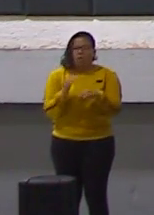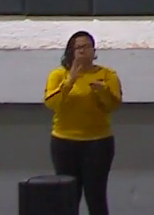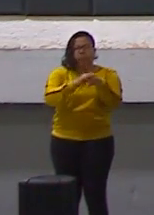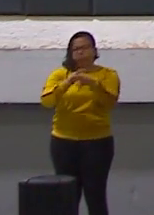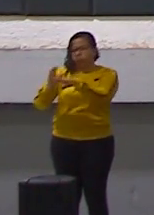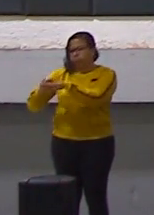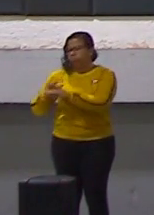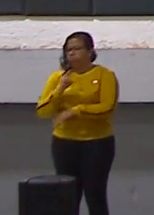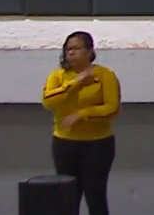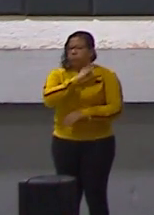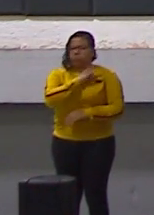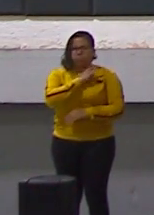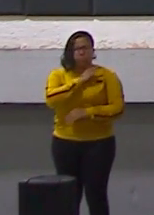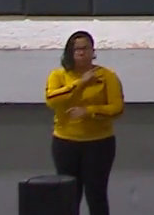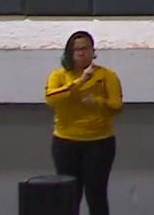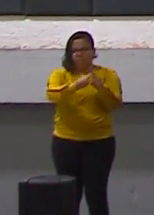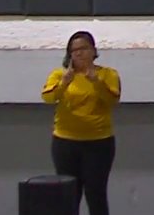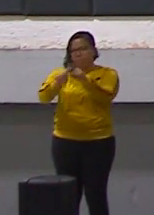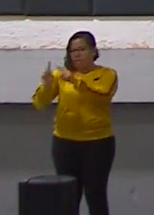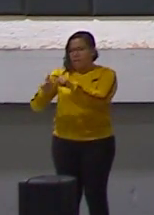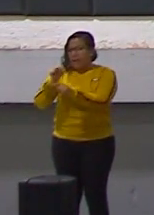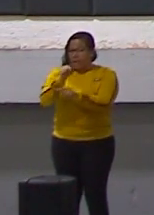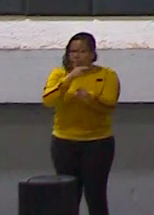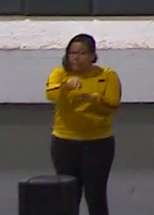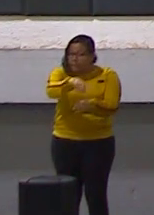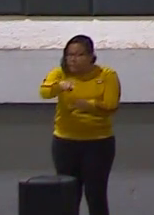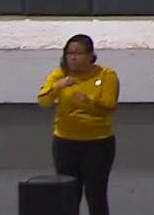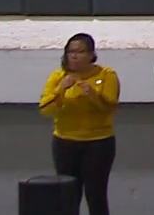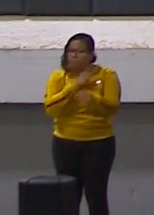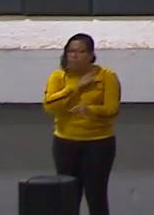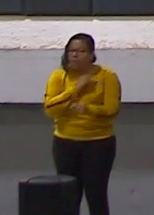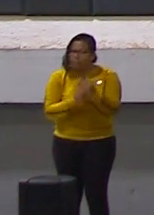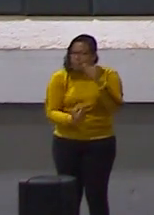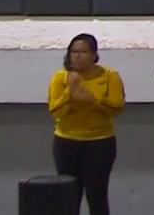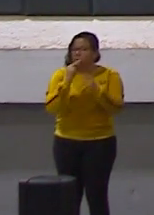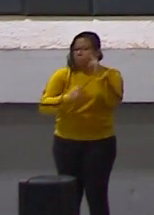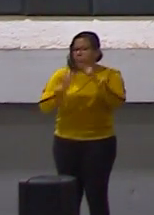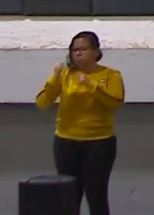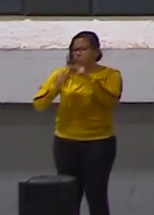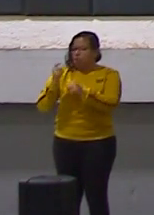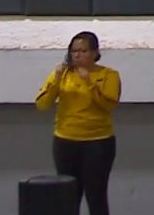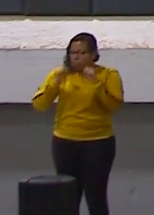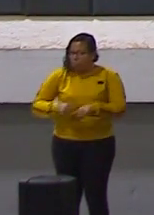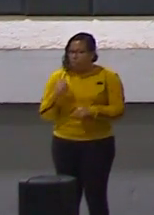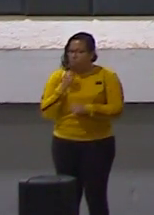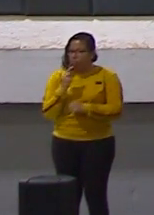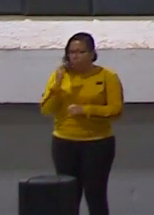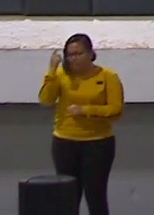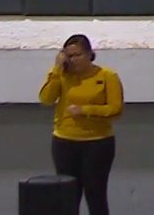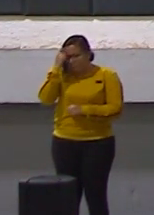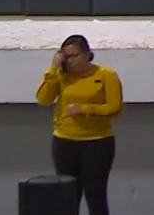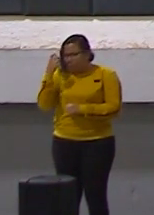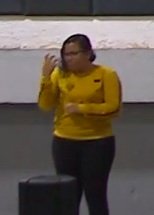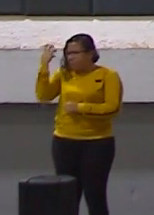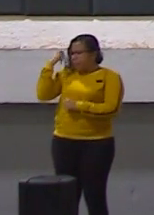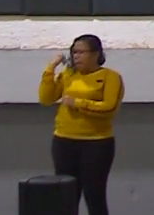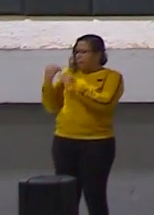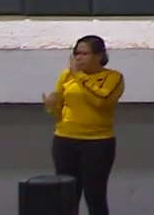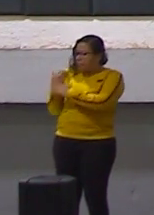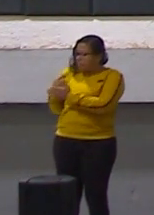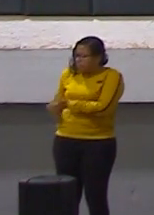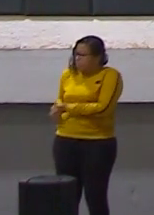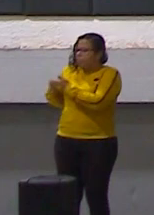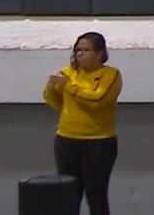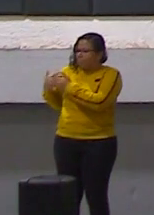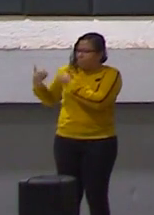universidades a que construyan y vayan recuperando su propia memoria y dándole en fuerza a